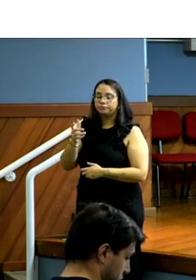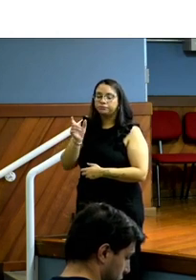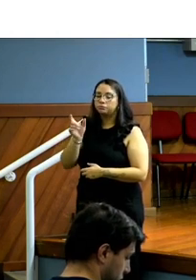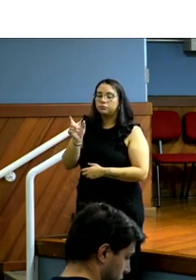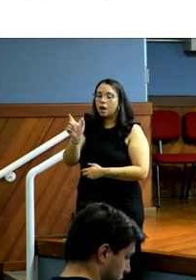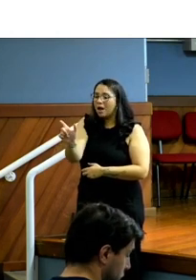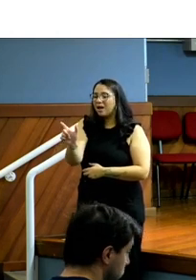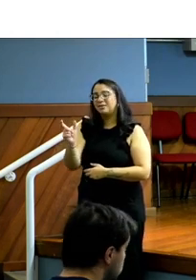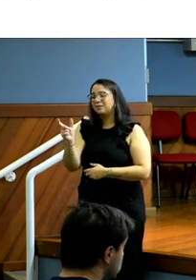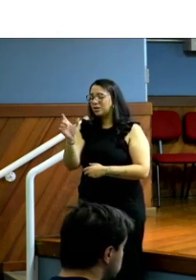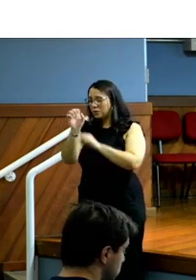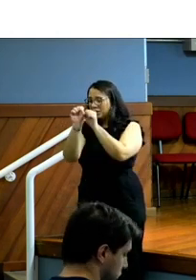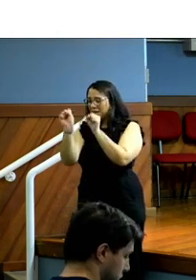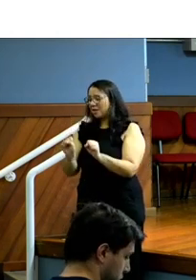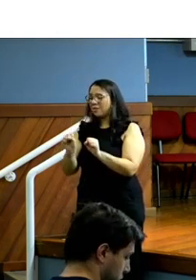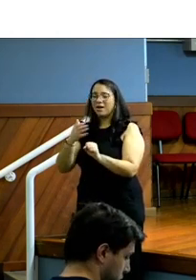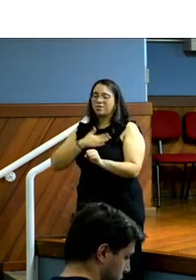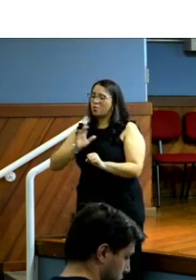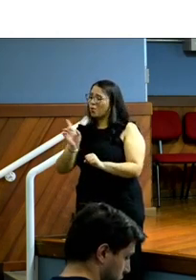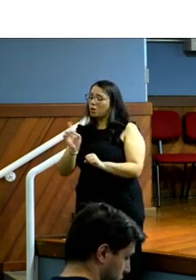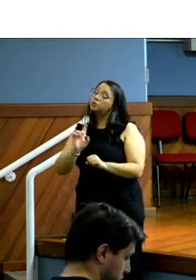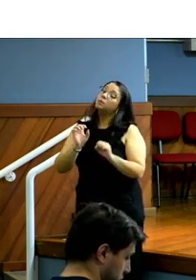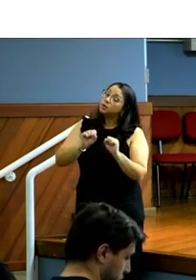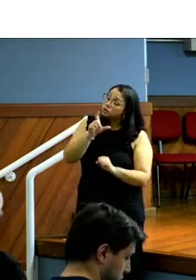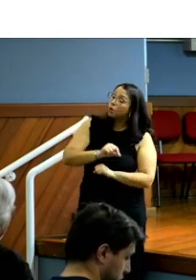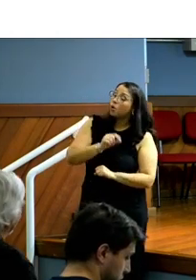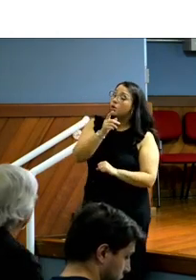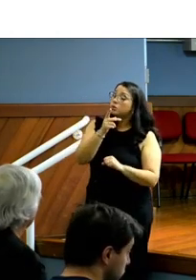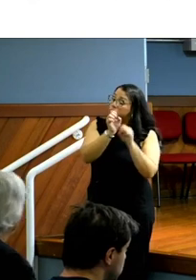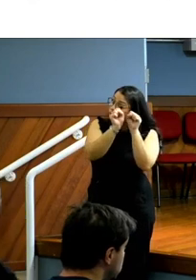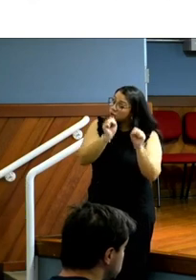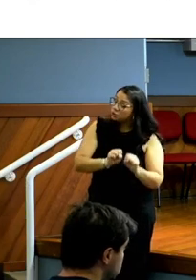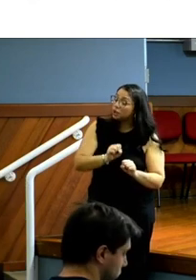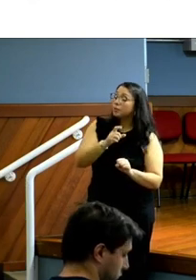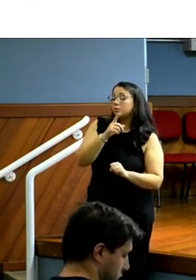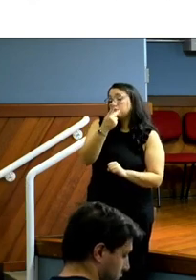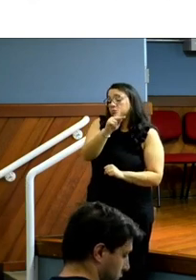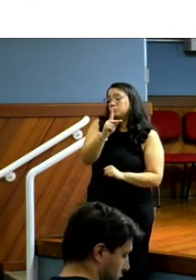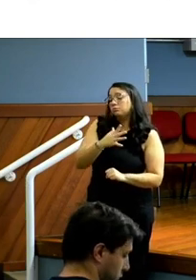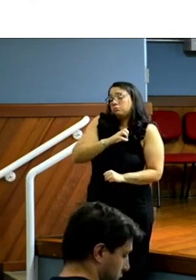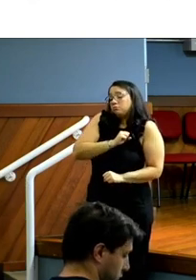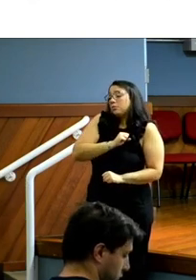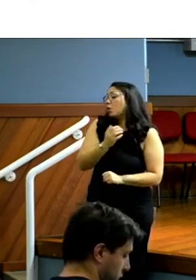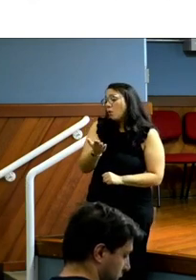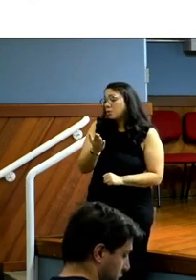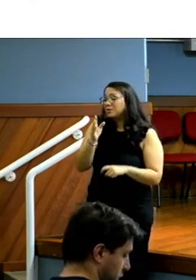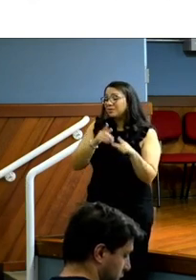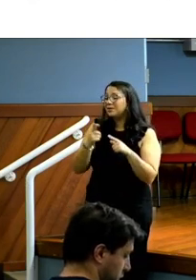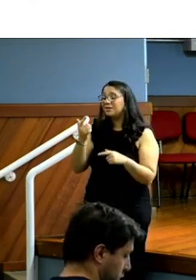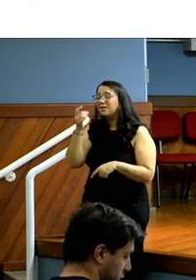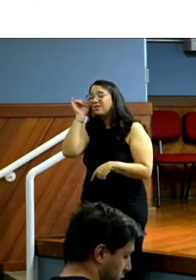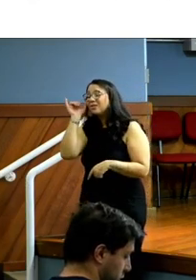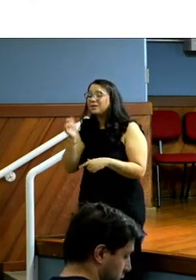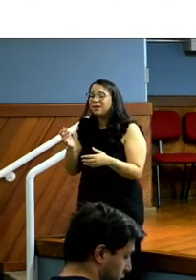não gosto do sistema. Tá. Então, escolha um sistema que seja bom e que os campos te atendam para que você depois não fique amarrado. Porque